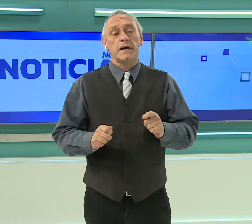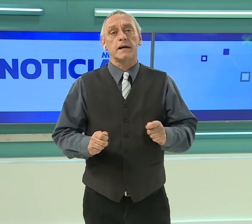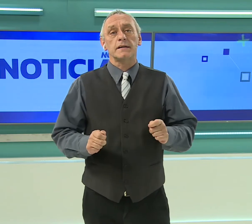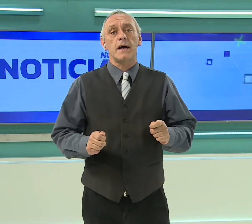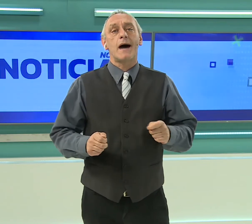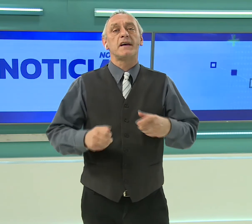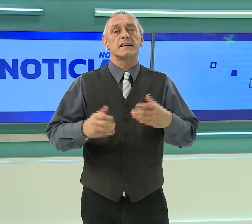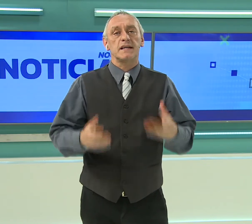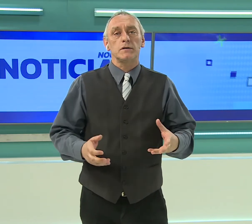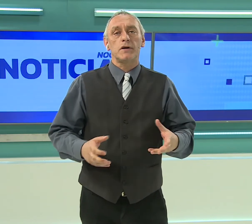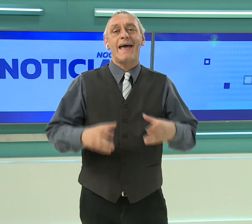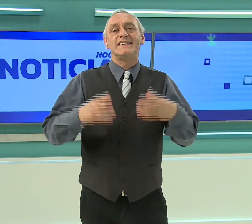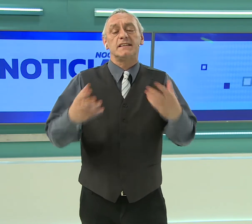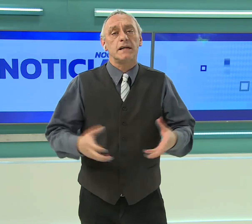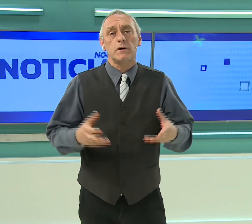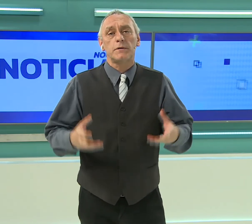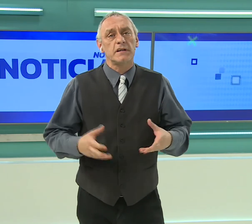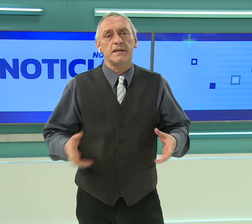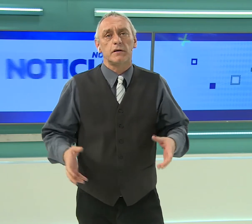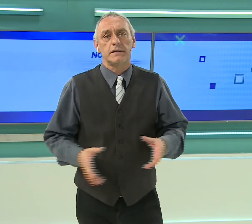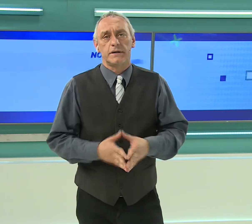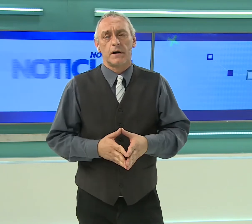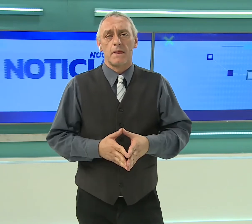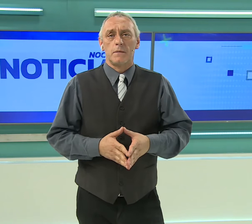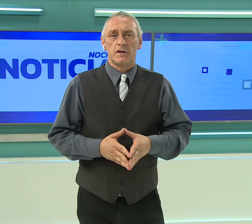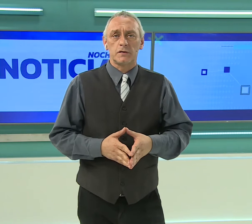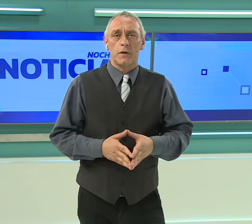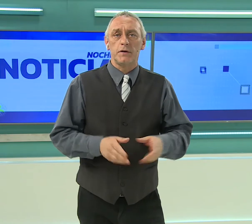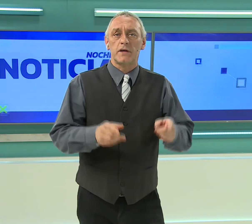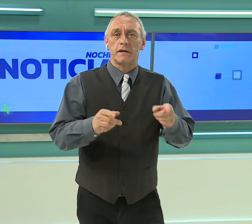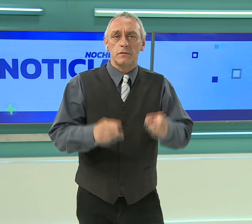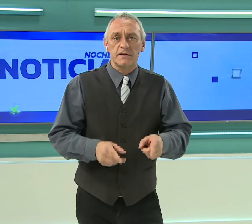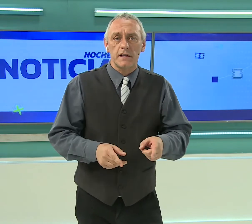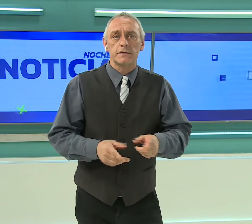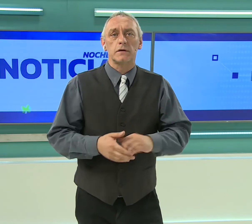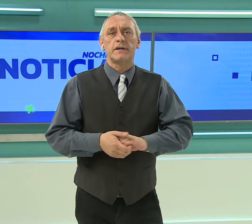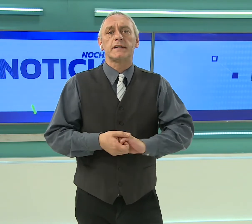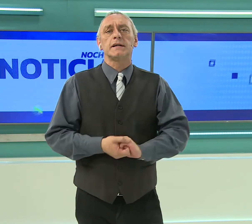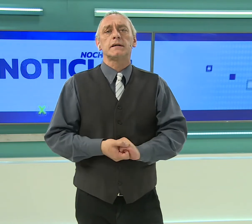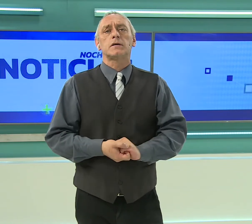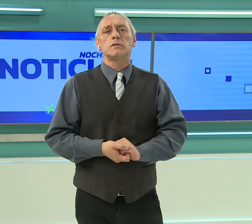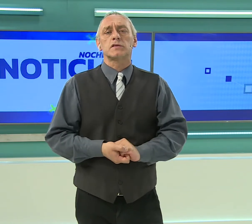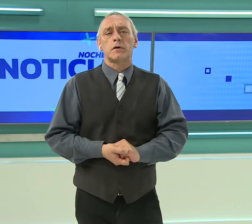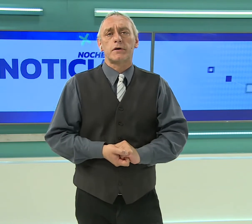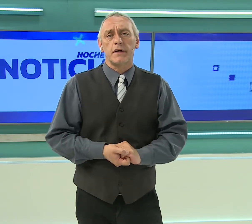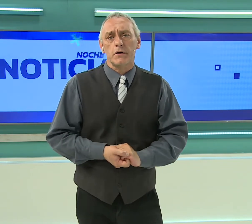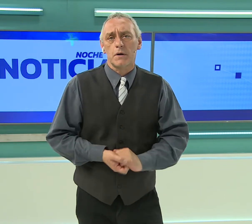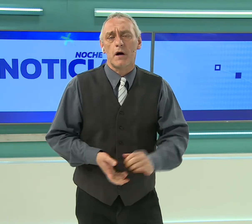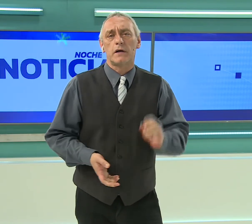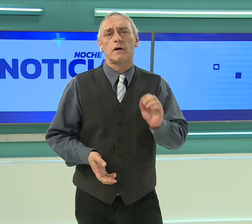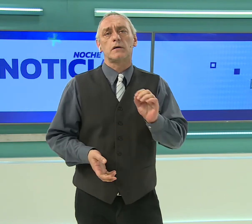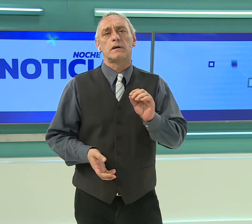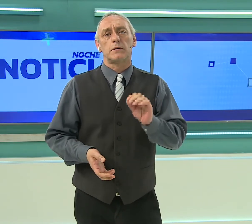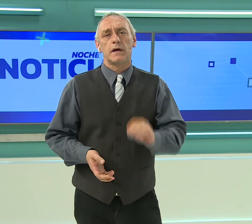escribe una carta amenazando e incitando a la violencia colectiva. Por eso ha habido una denuncia de todos los intendentes de Juntos Somos Río Negro.